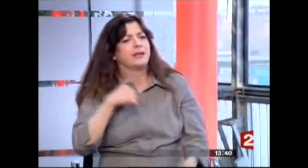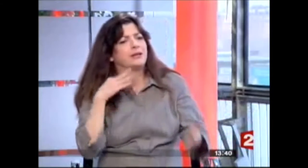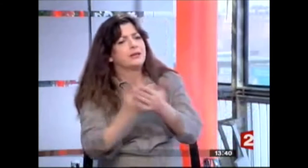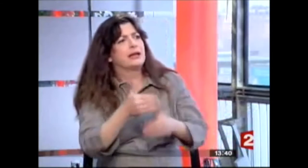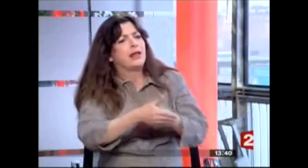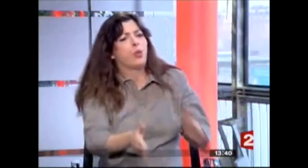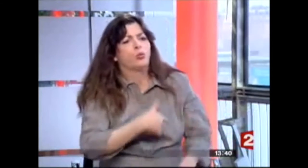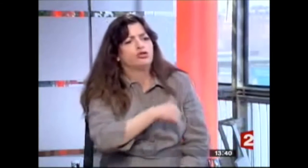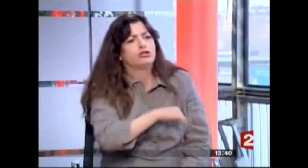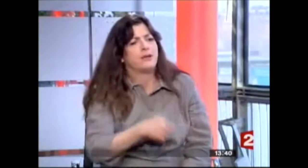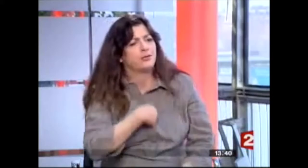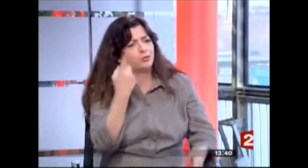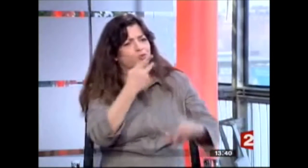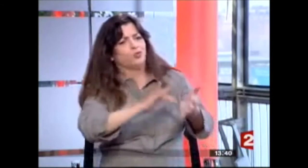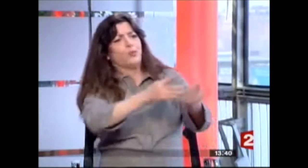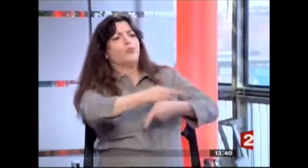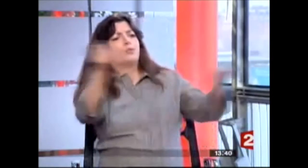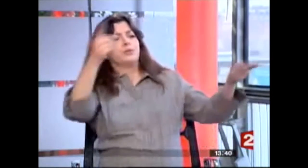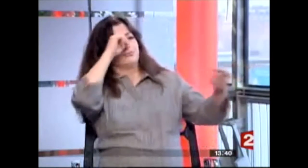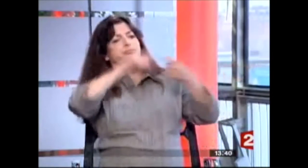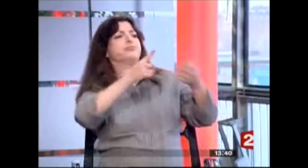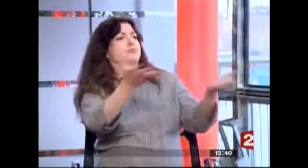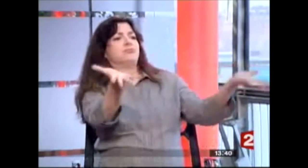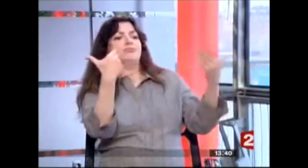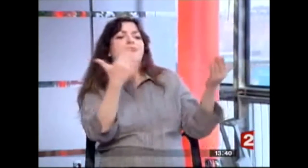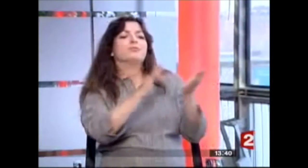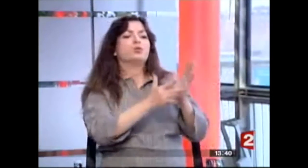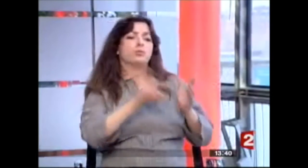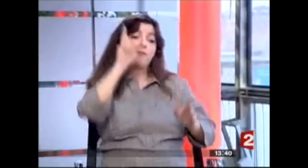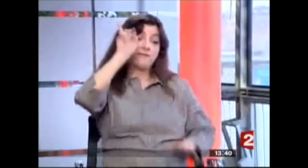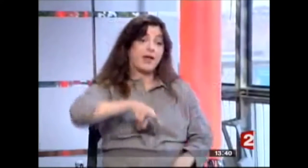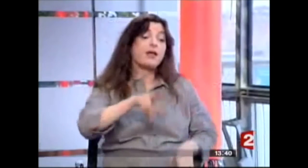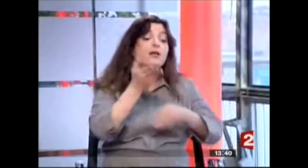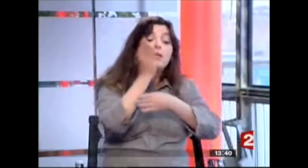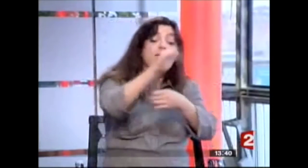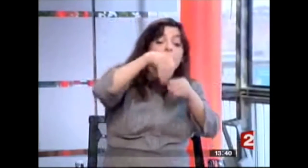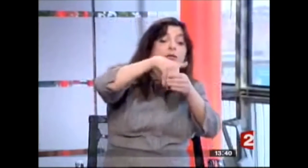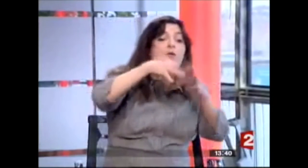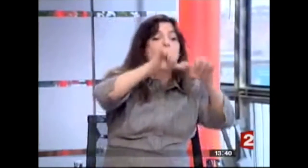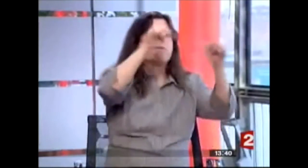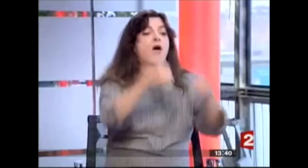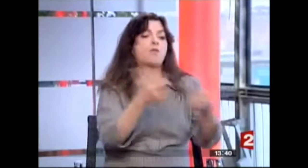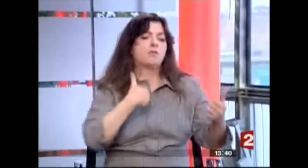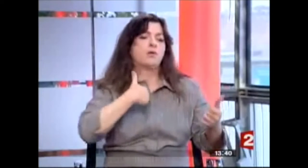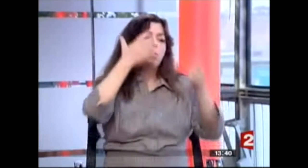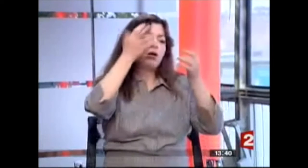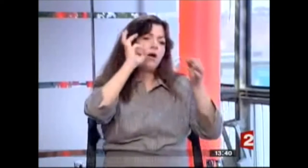un public uniquement sourd. Nous ne sommes pas du tout un ghetto. Bien au contraire, nous sommes ouverts à tous les publics. Alors, lors de nos créations, en fonction de la